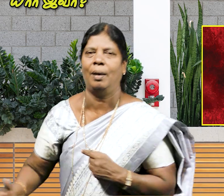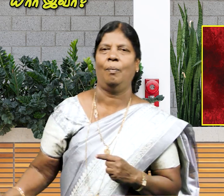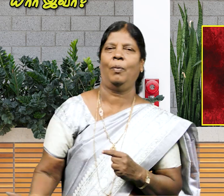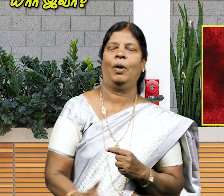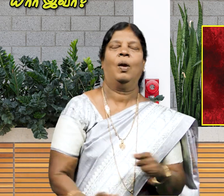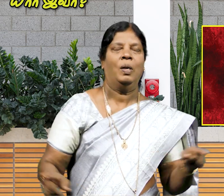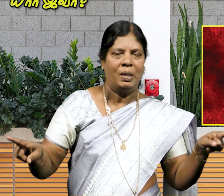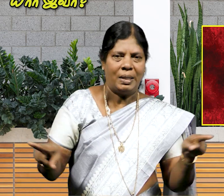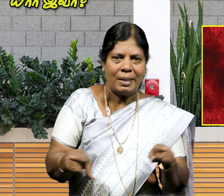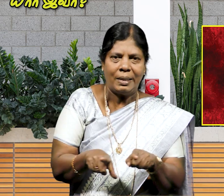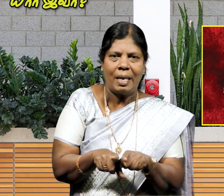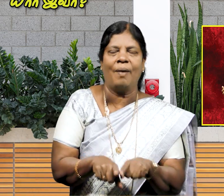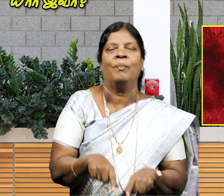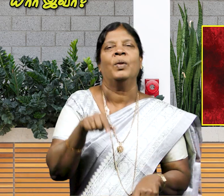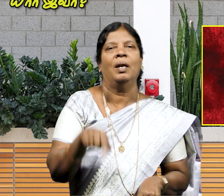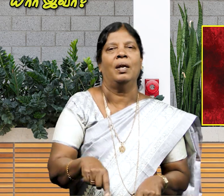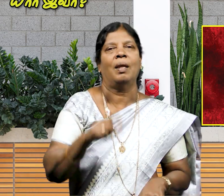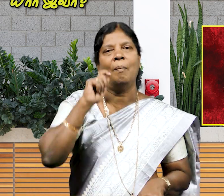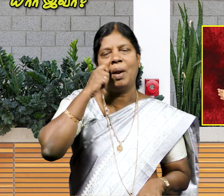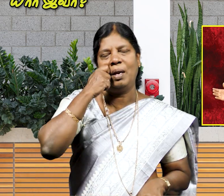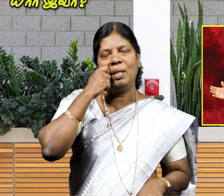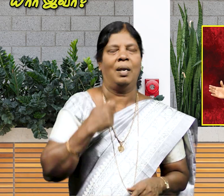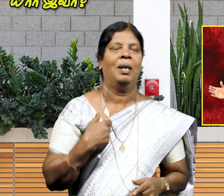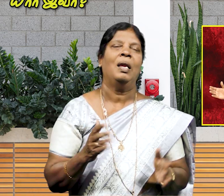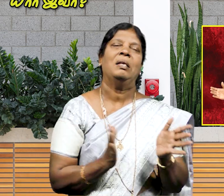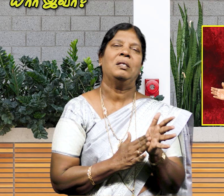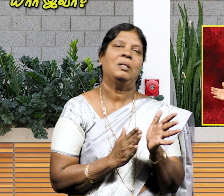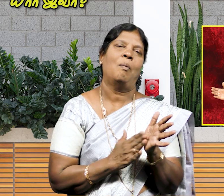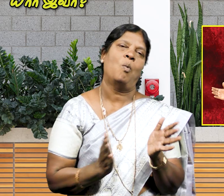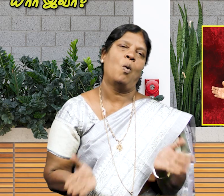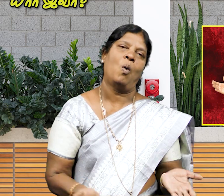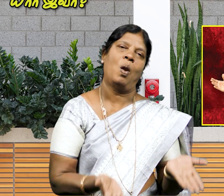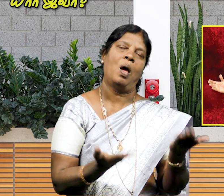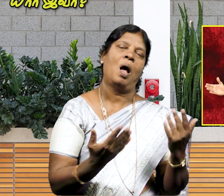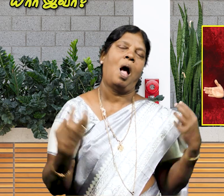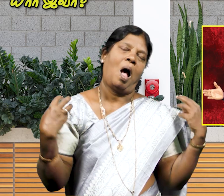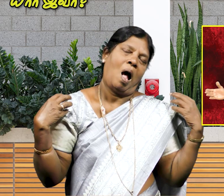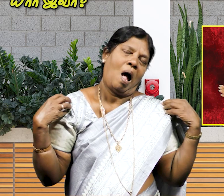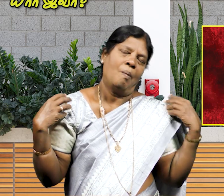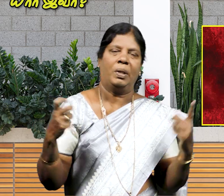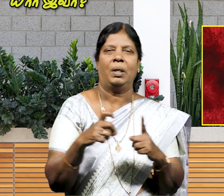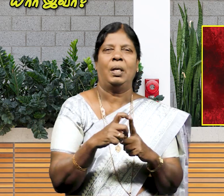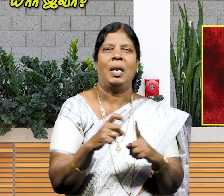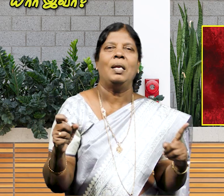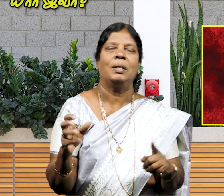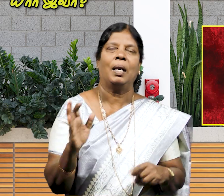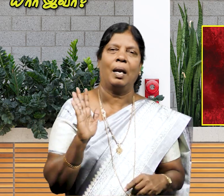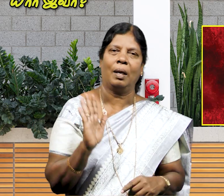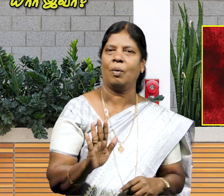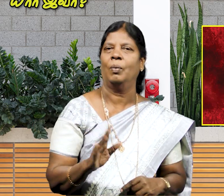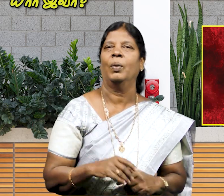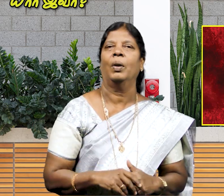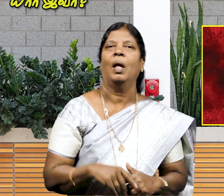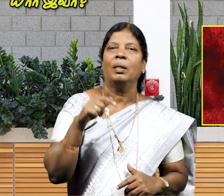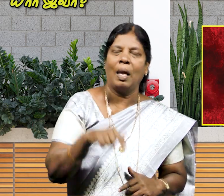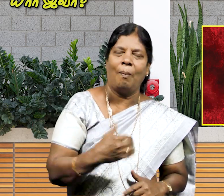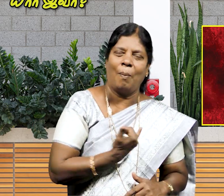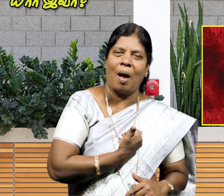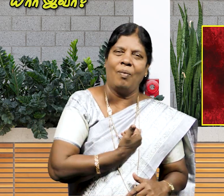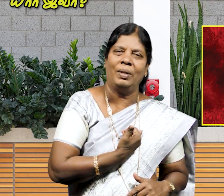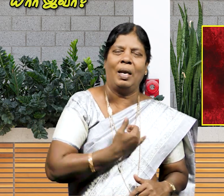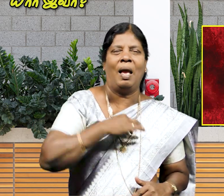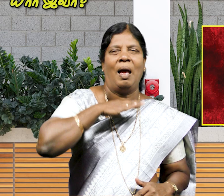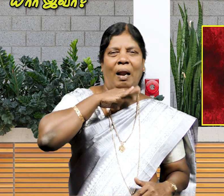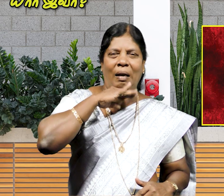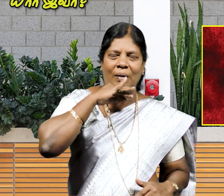அதுபோல இந்த மனிதன், மனம் போல போன இந்த மனிதன் ஆபத்திலே போய் சிக்கிக் கொள்வான். தன்னுடைய பாவத்திலே அவன்